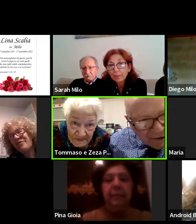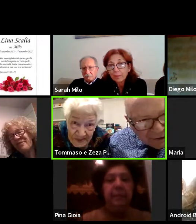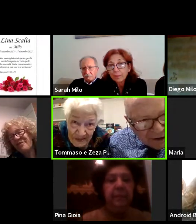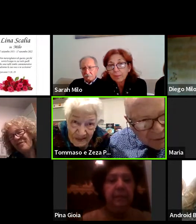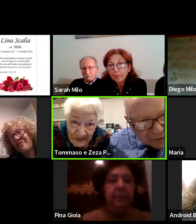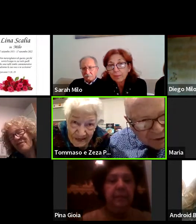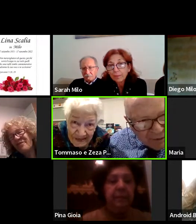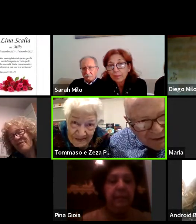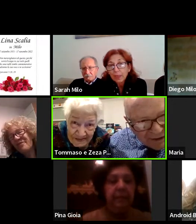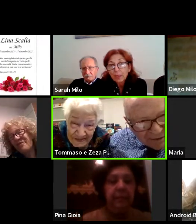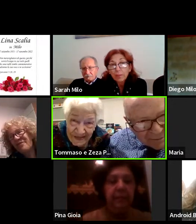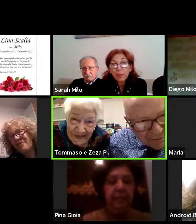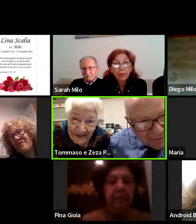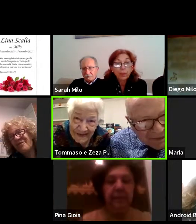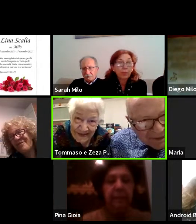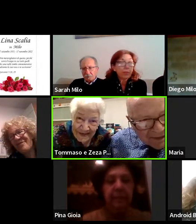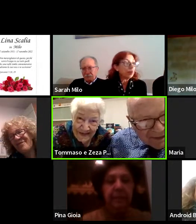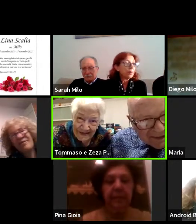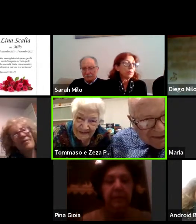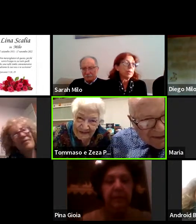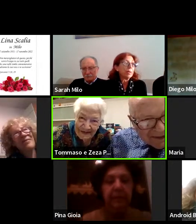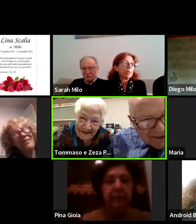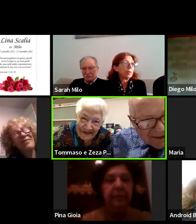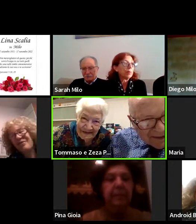non tramonta mai